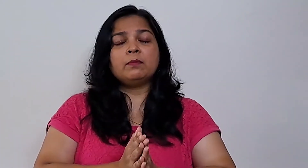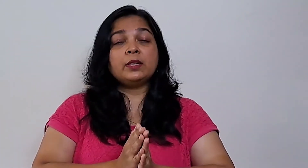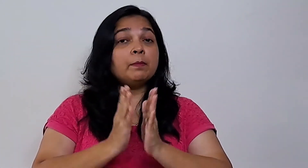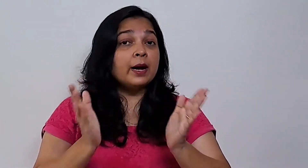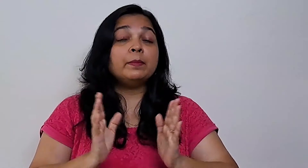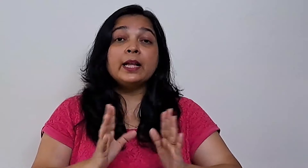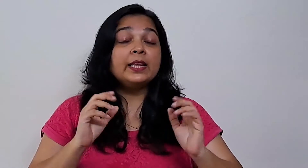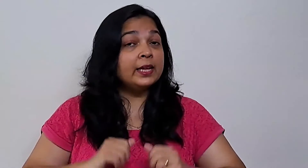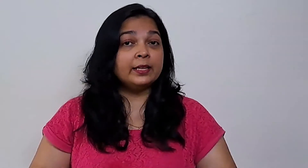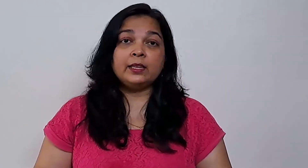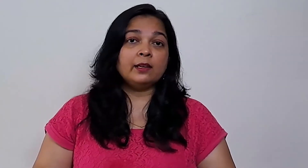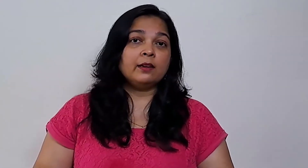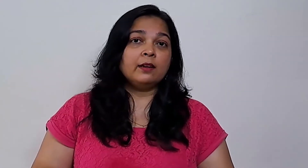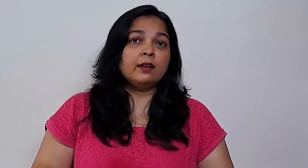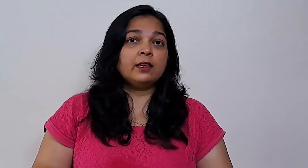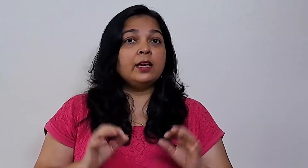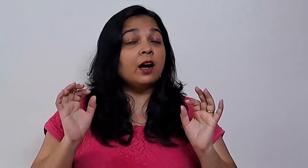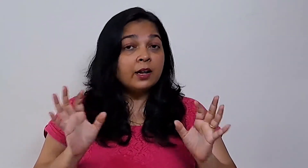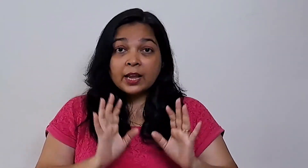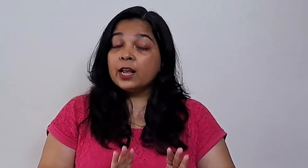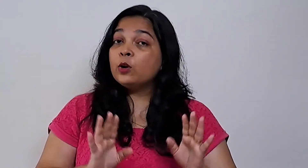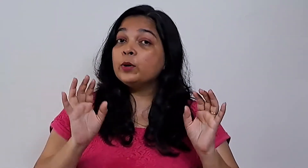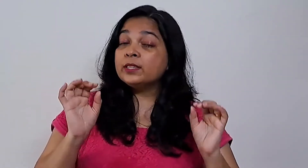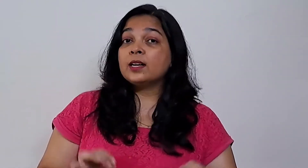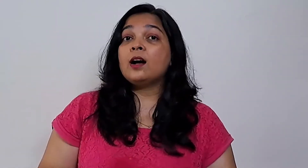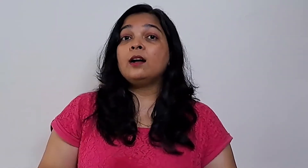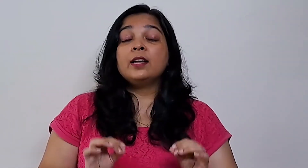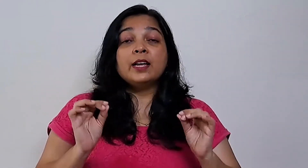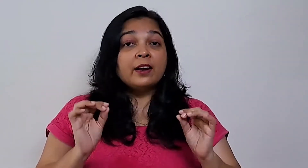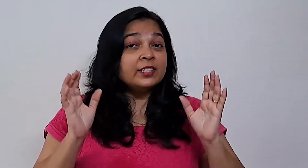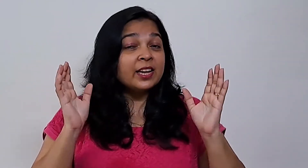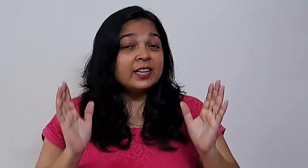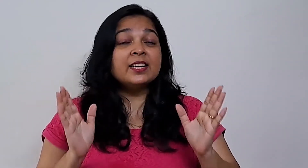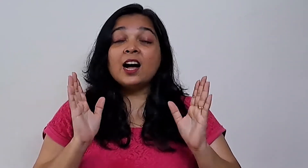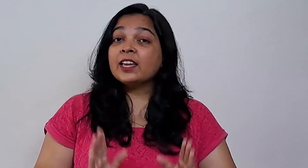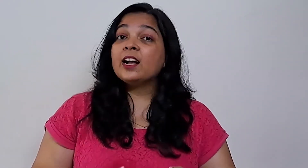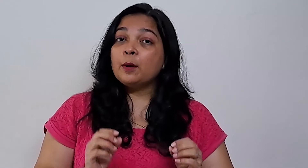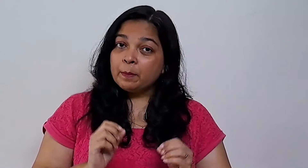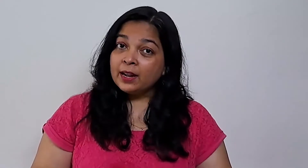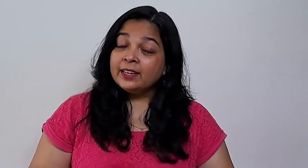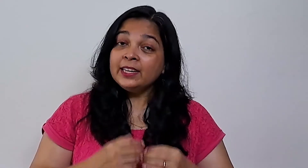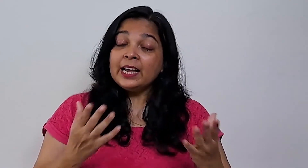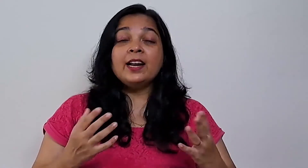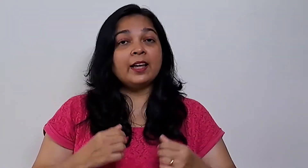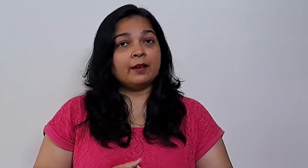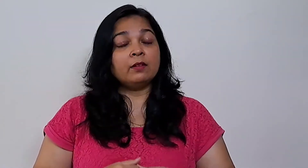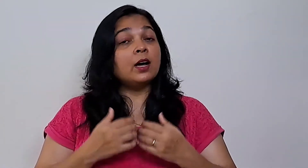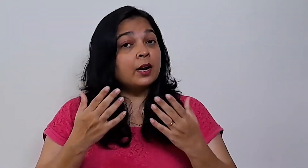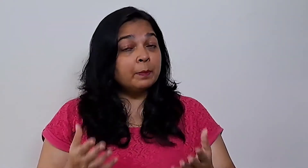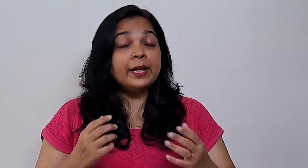ਸਾਰੇ ਸ਼ਹਿਰ ਵਿੱਚ ਇਹ ਗੱਲ ਦੱਸ ਦਿੱਤੀ ਗਈ ਸੀ ਕਿ ਹਰ ਇੱਕ ਨੂੰ ਰਾਜੇ ਦੇ ਇਸ ਆਦੇਸ਼ ਦਾ